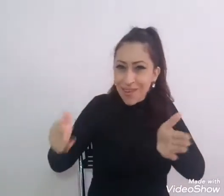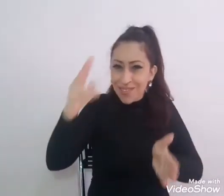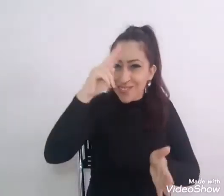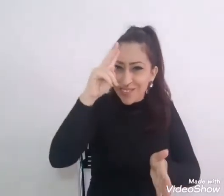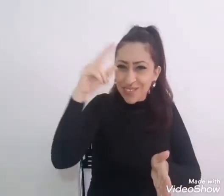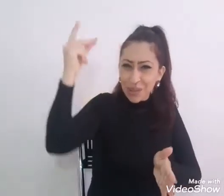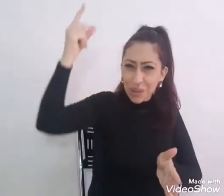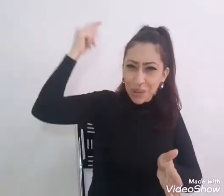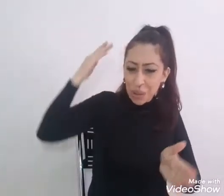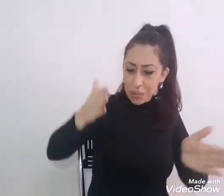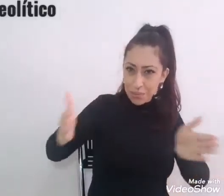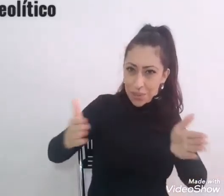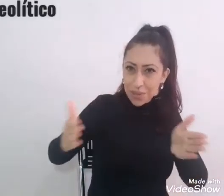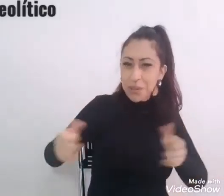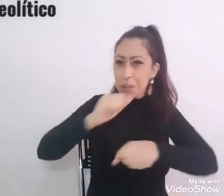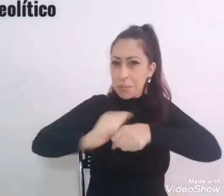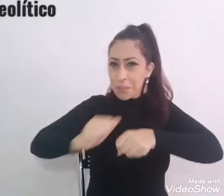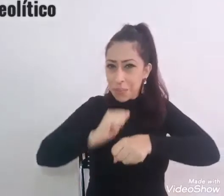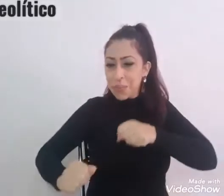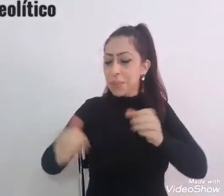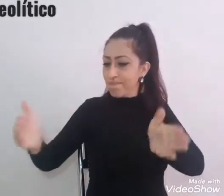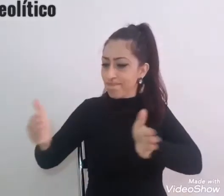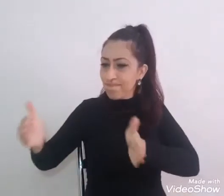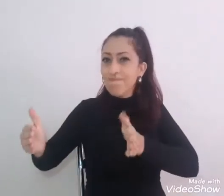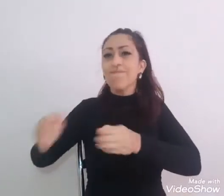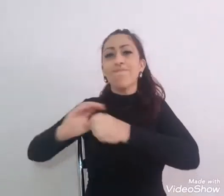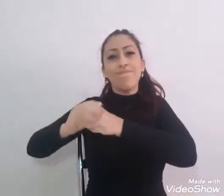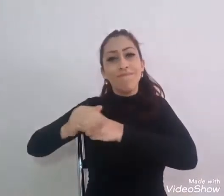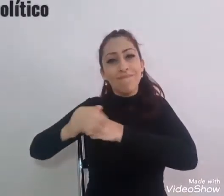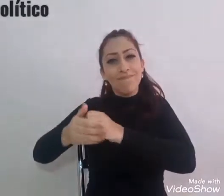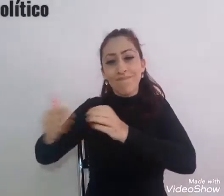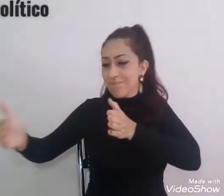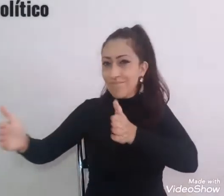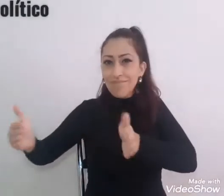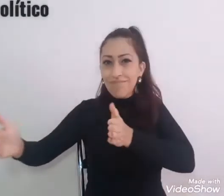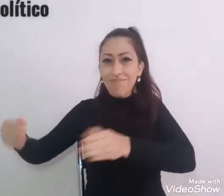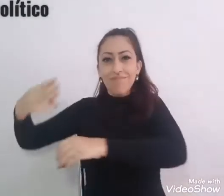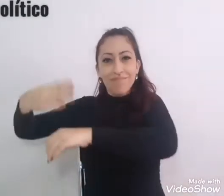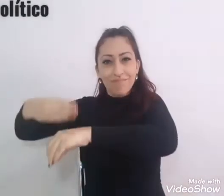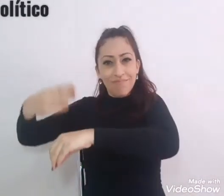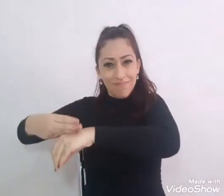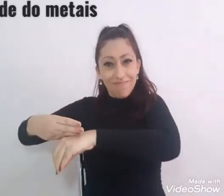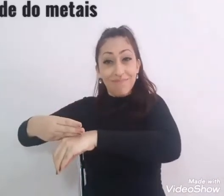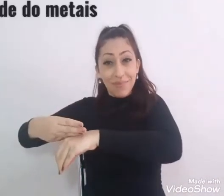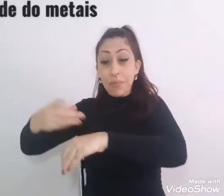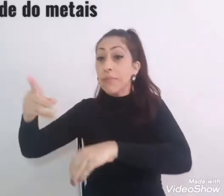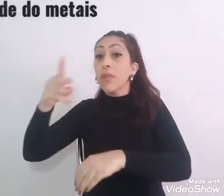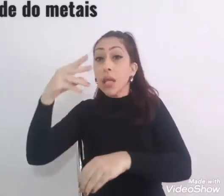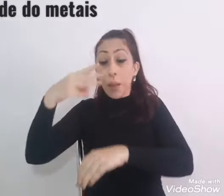gente tem paleolítico, neolítico e idade dos metais. A idade dos metais, muitos historiadores nem